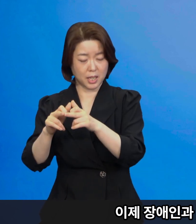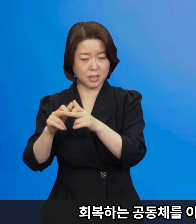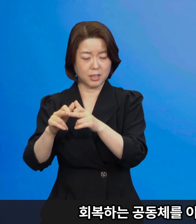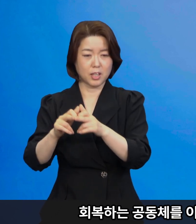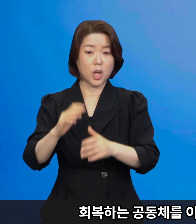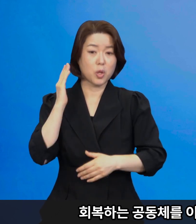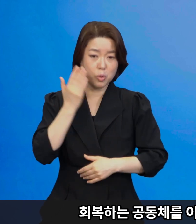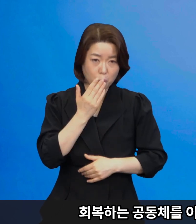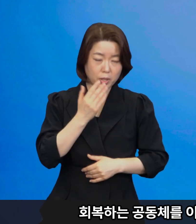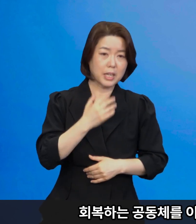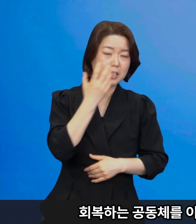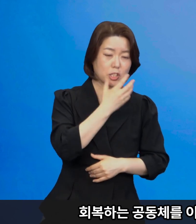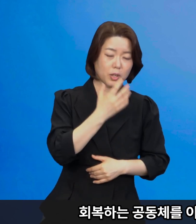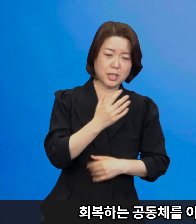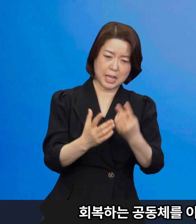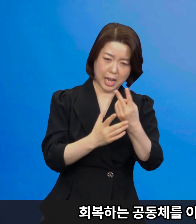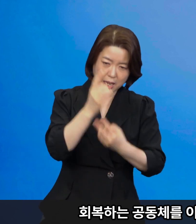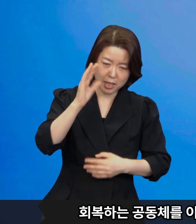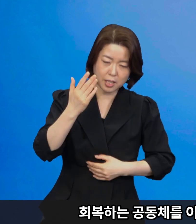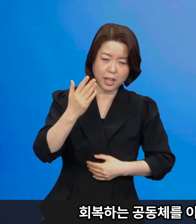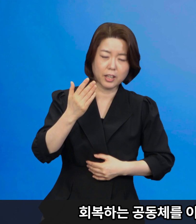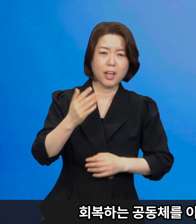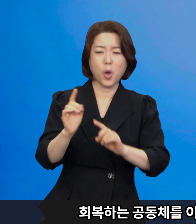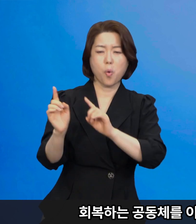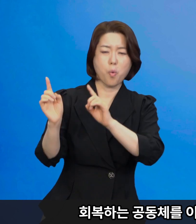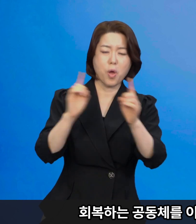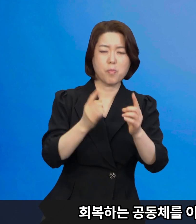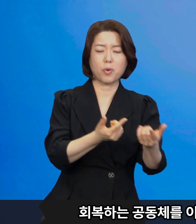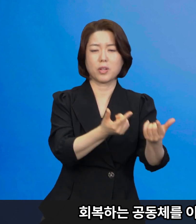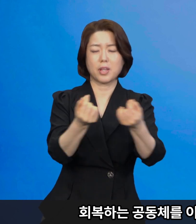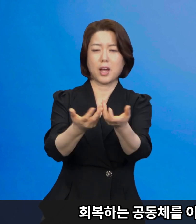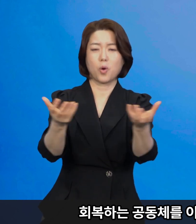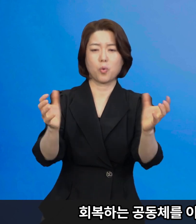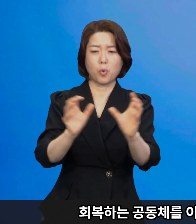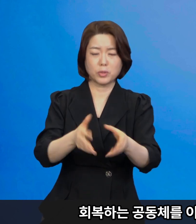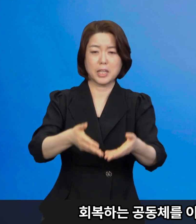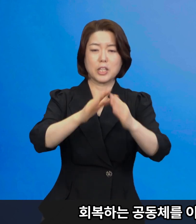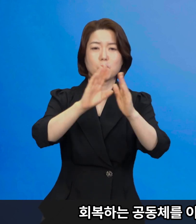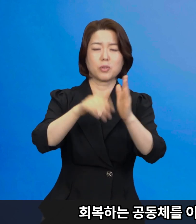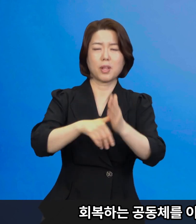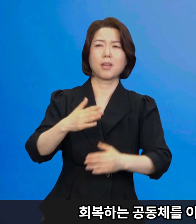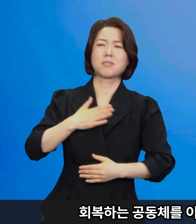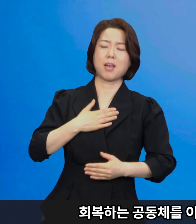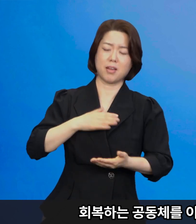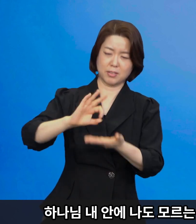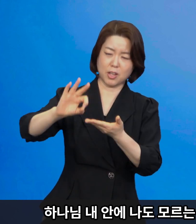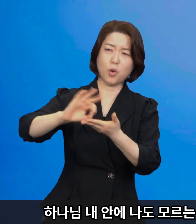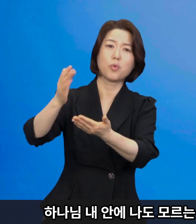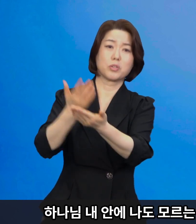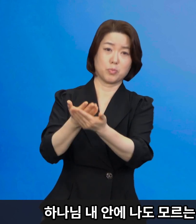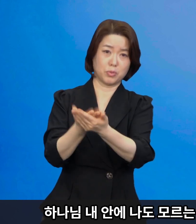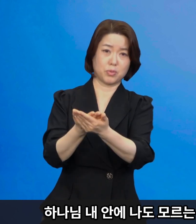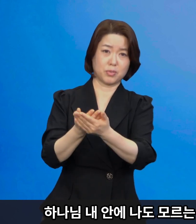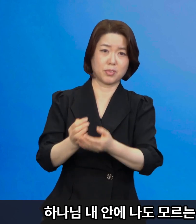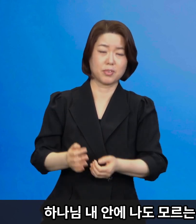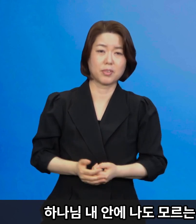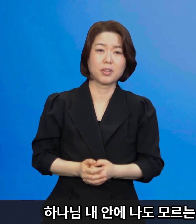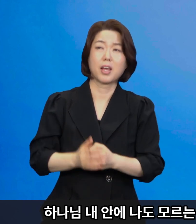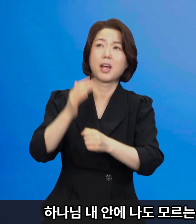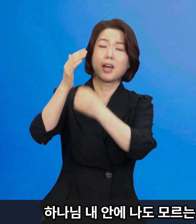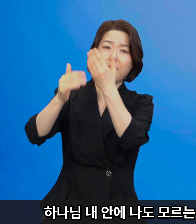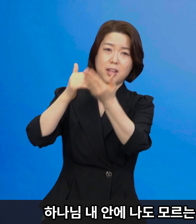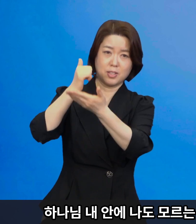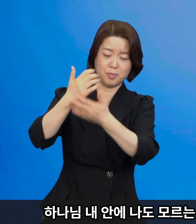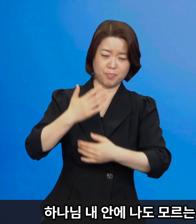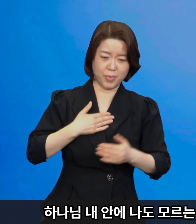되어 회복하는 공동체 이룰 때 나를 사용해 주십시오. 하나님,